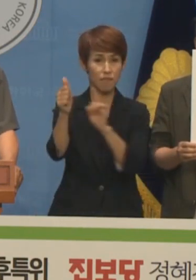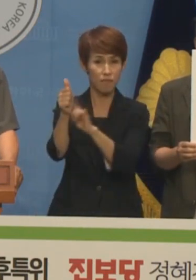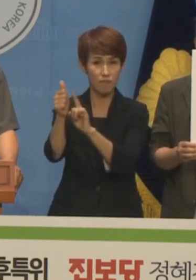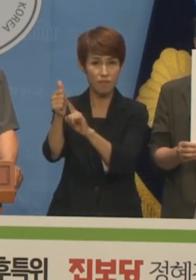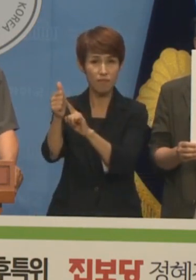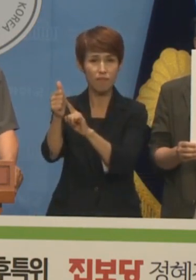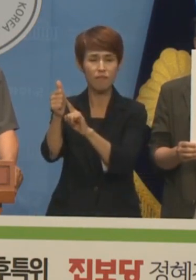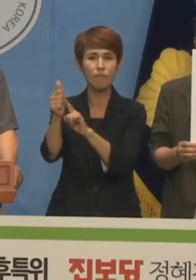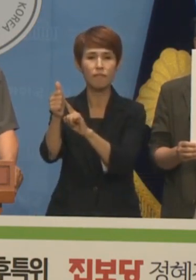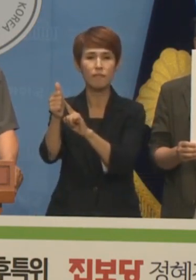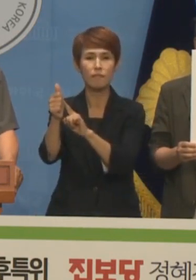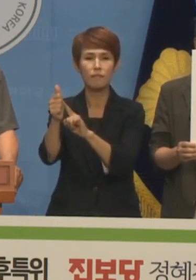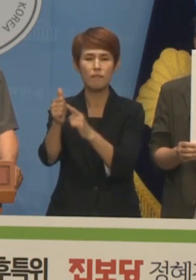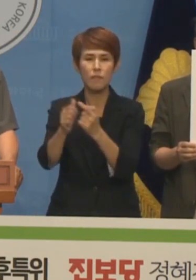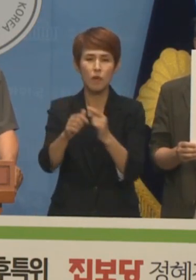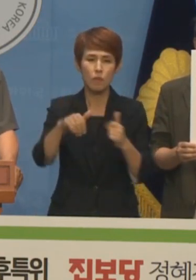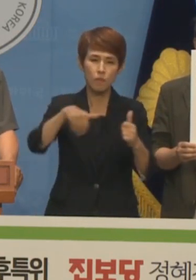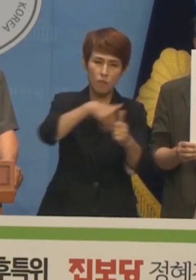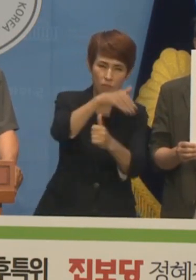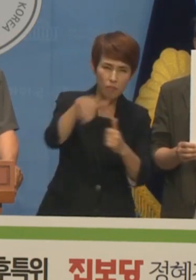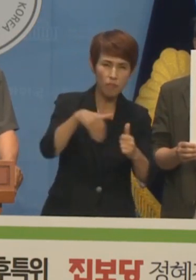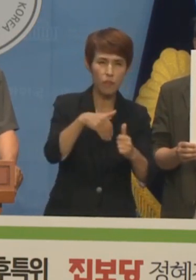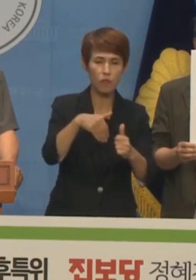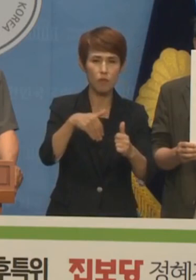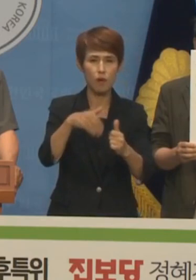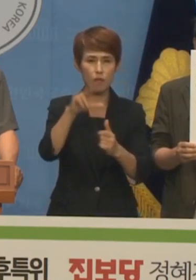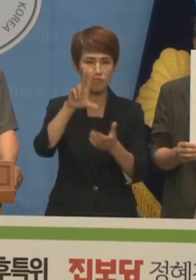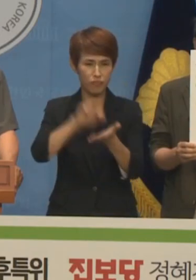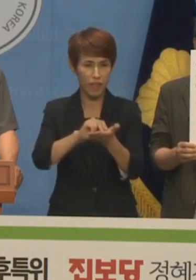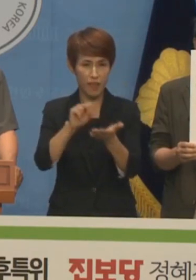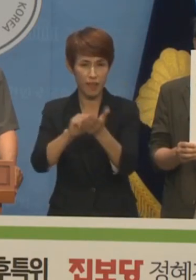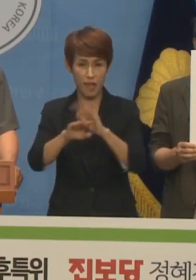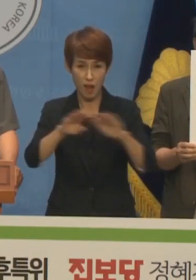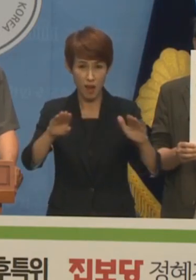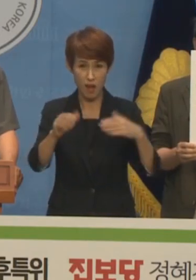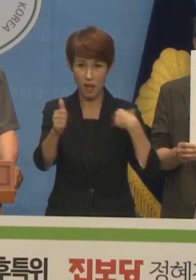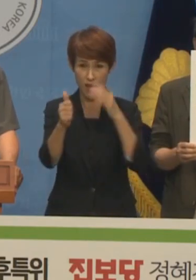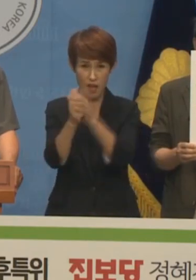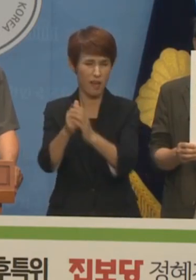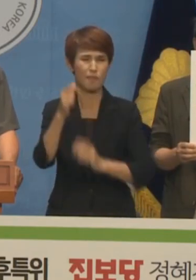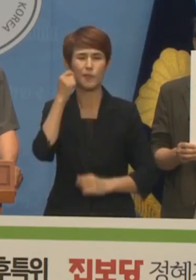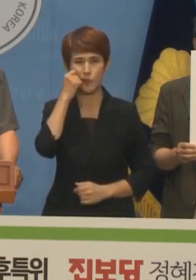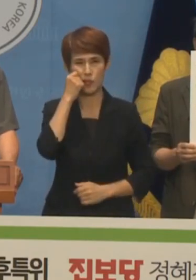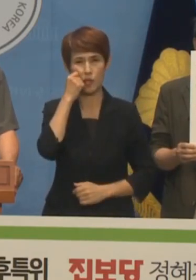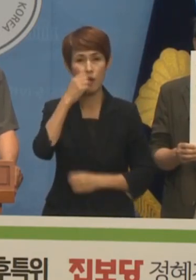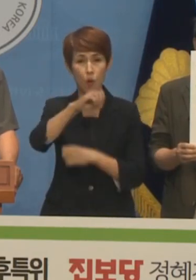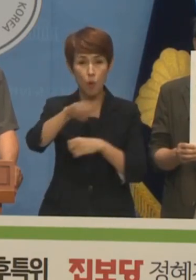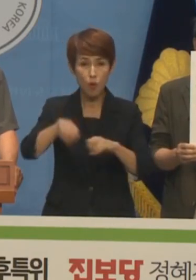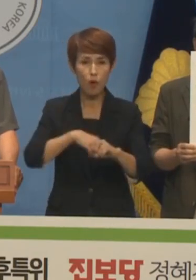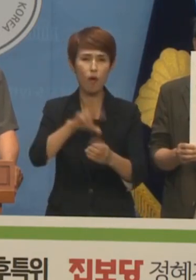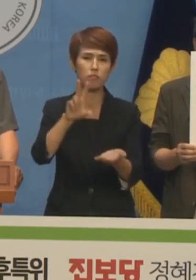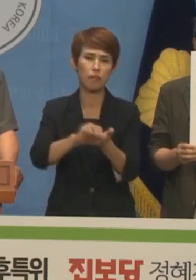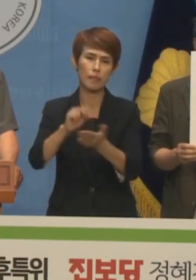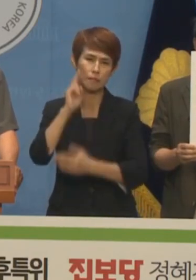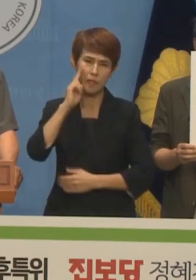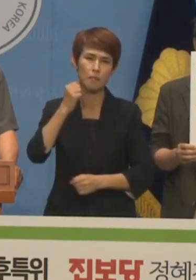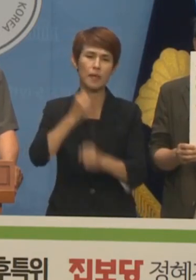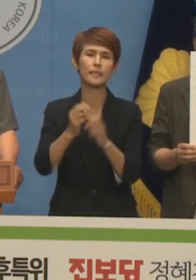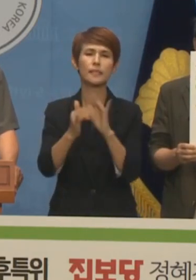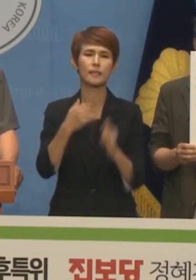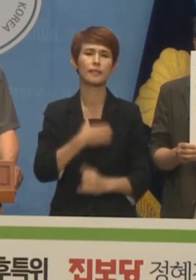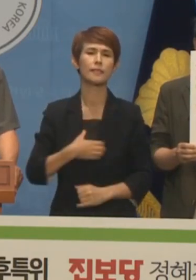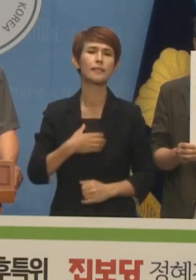현재 우리 사회에 닥친 여러 환경 갈등을 해소할 인물이 아닌 것으로 판단됩니다. 오히려 갈등을 증폭시킬 수 있는 우려가 있는